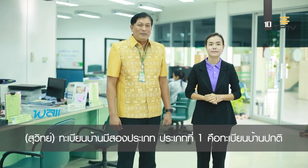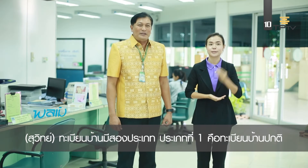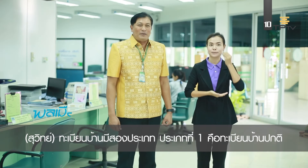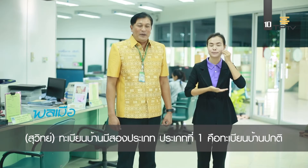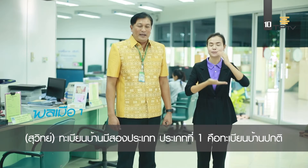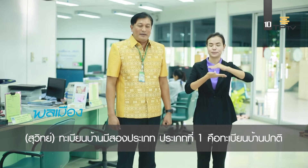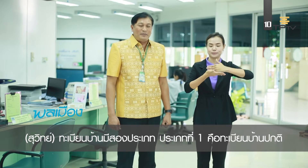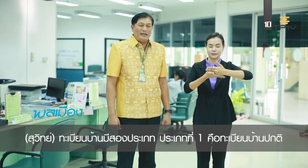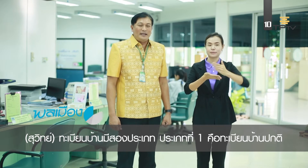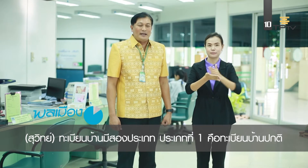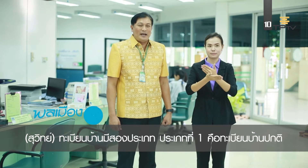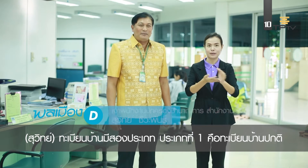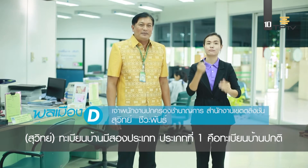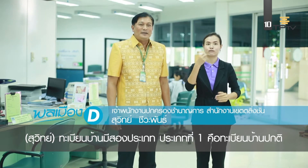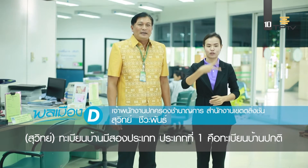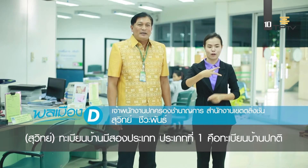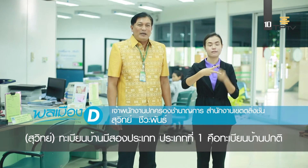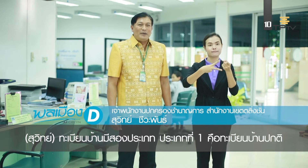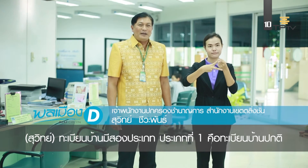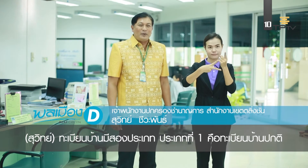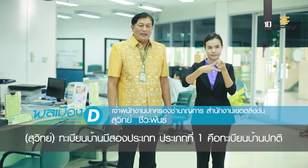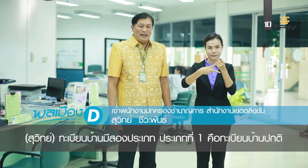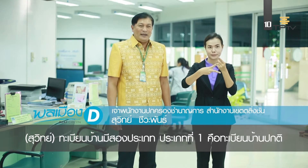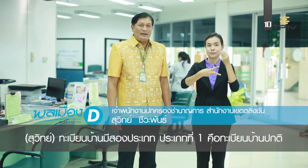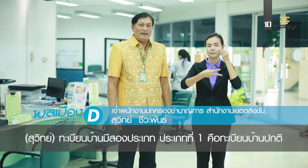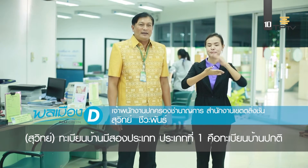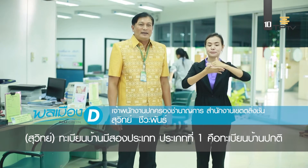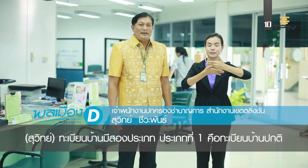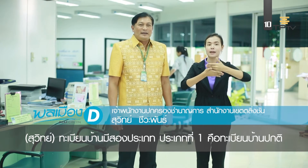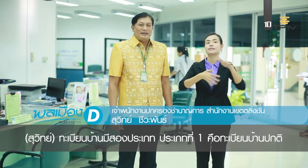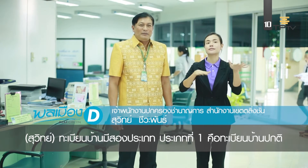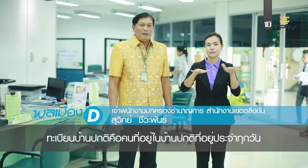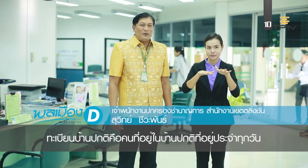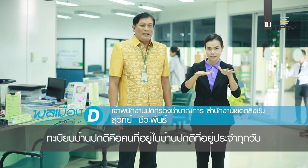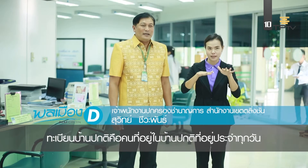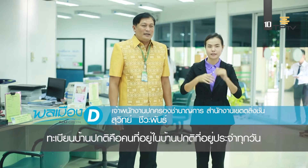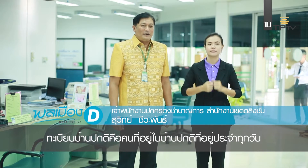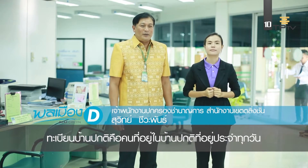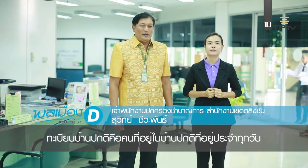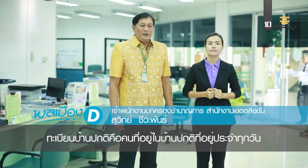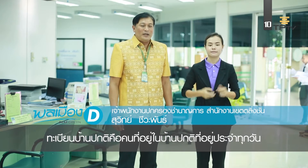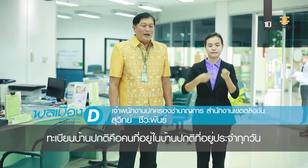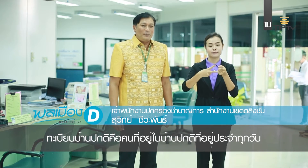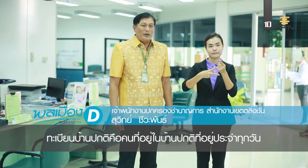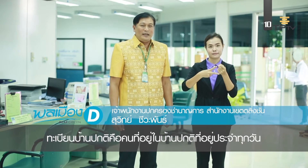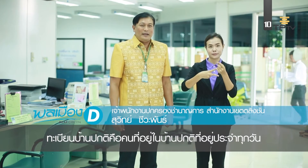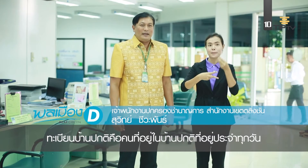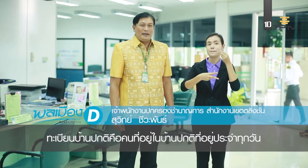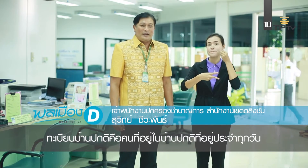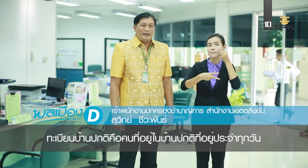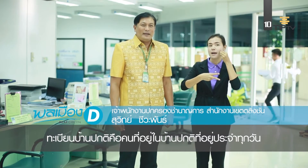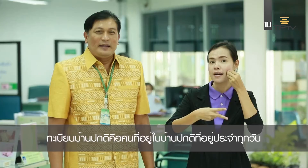ทะเบียนบ้านมี2ประเภทประเภทที่1ครับทะเบียนบ้านปกติทะเบียนบ้านปกติคือคนที่อยู่ในบ้านปก